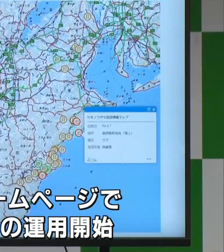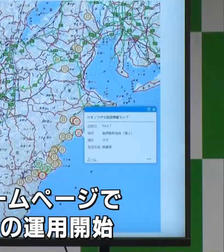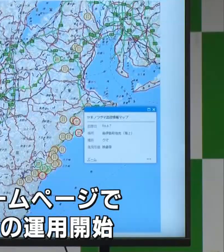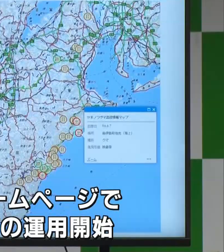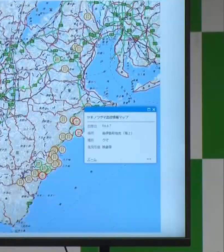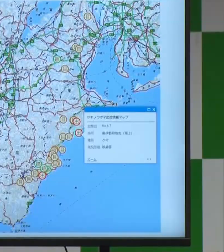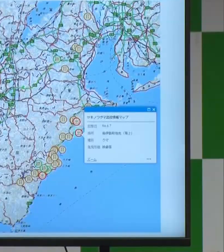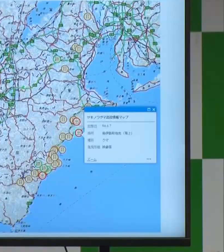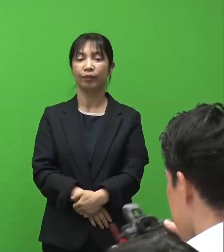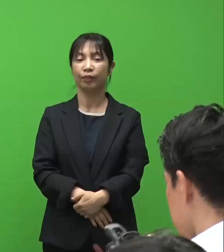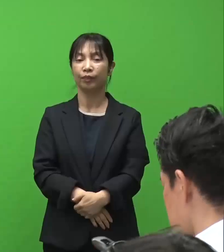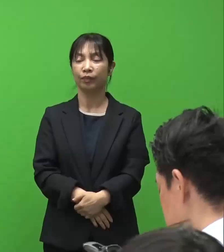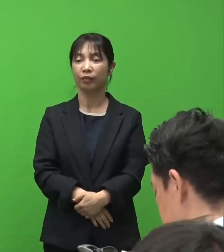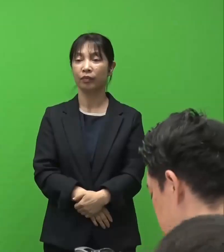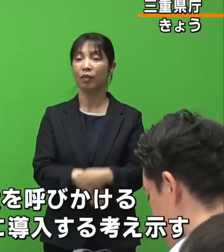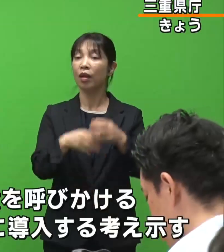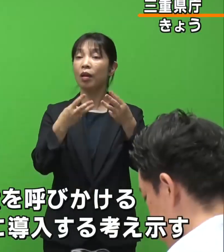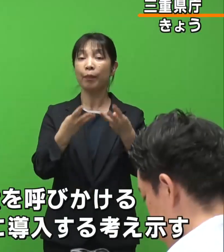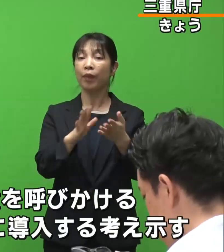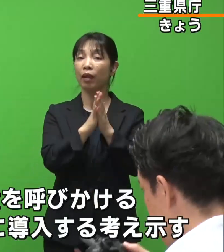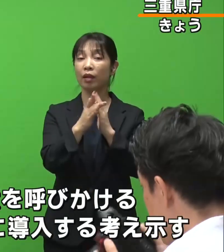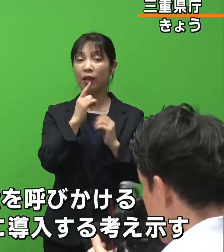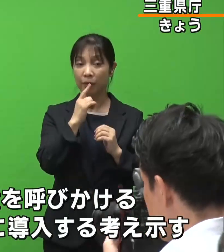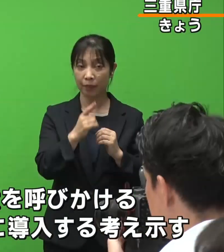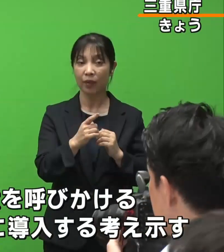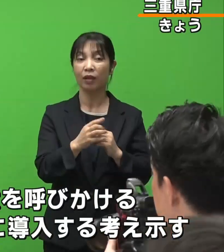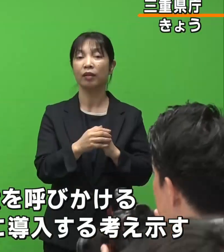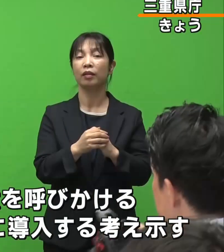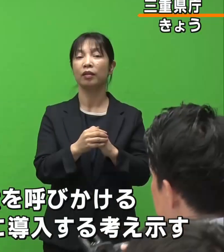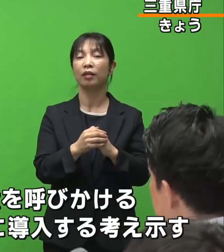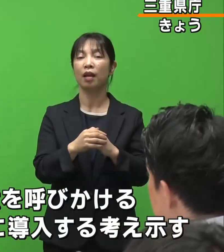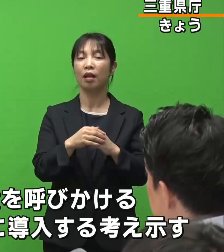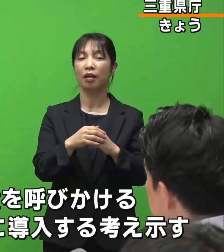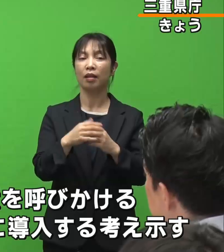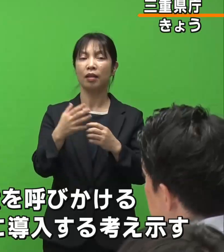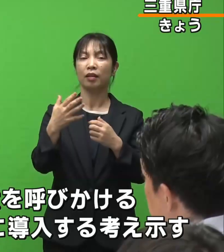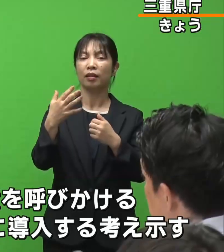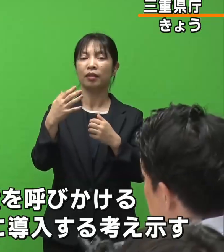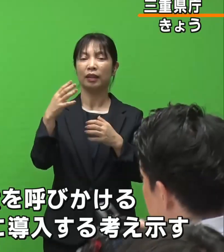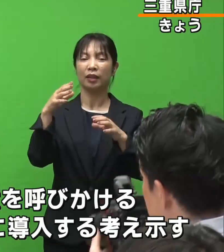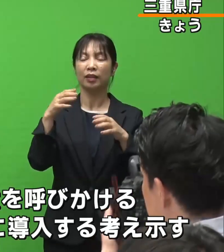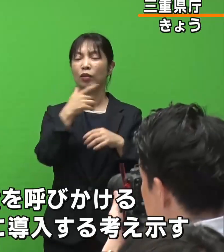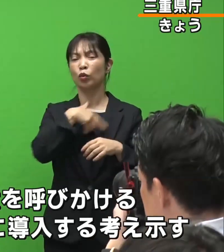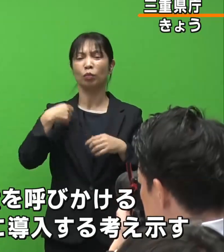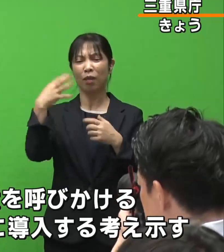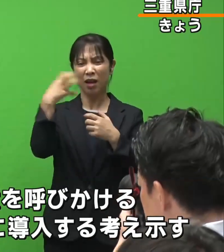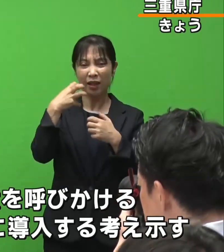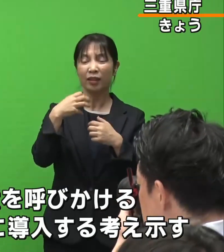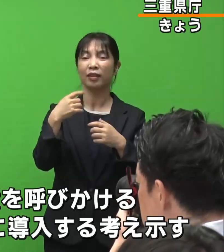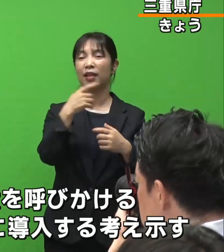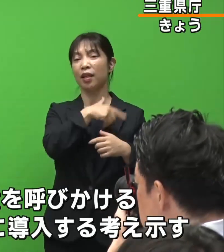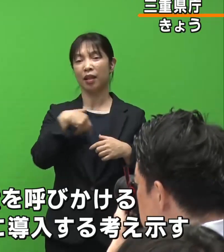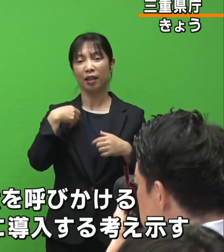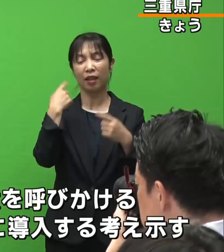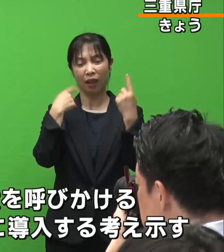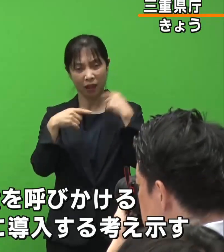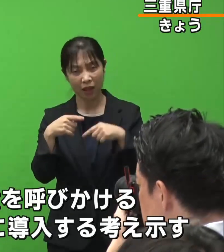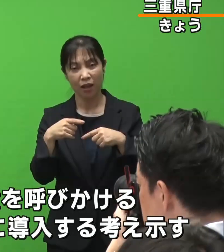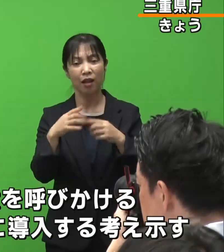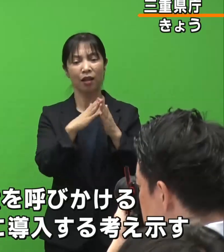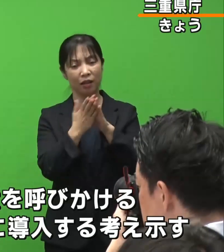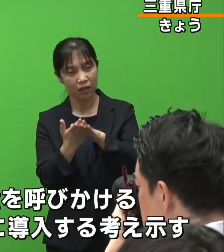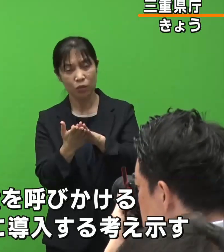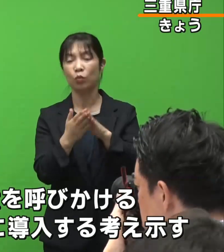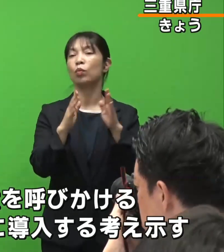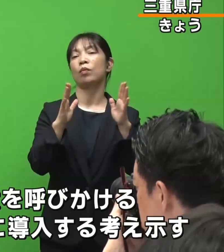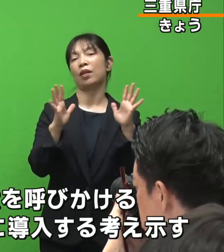ました三重県の一道時は今日開いた定例会見で注意換気をより